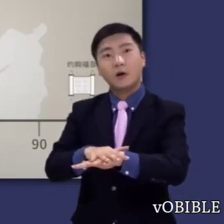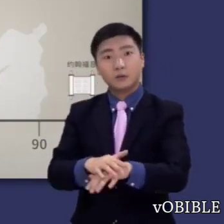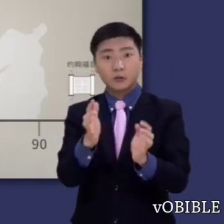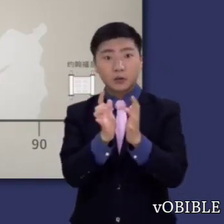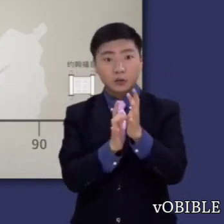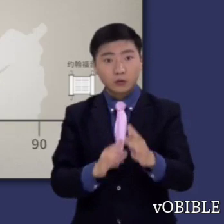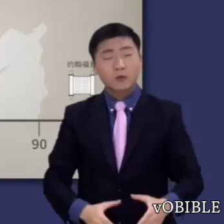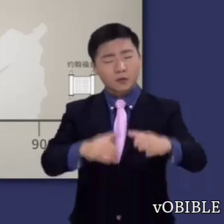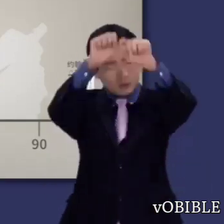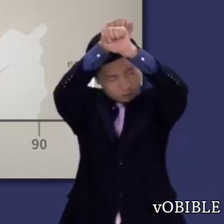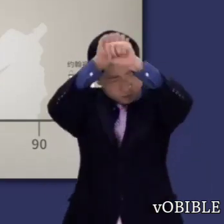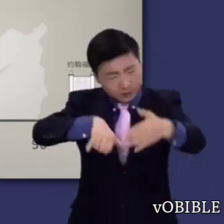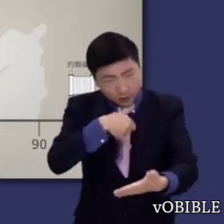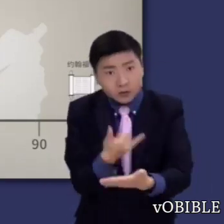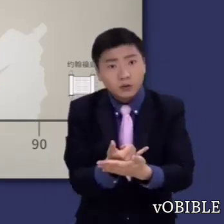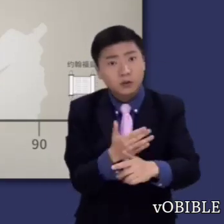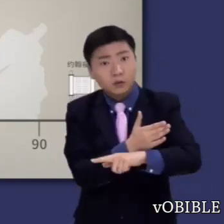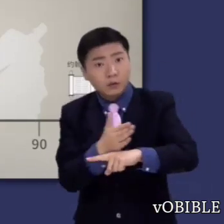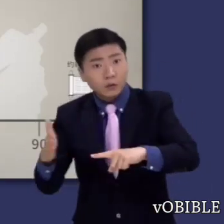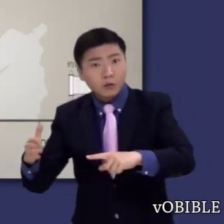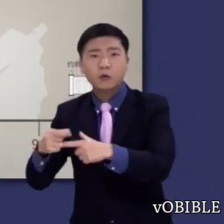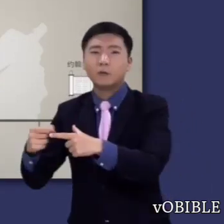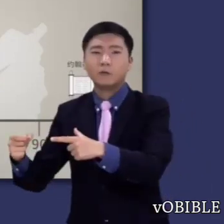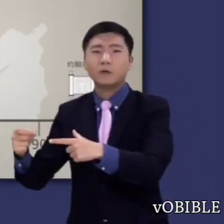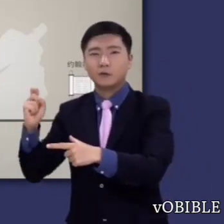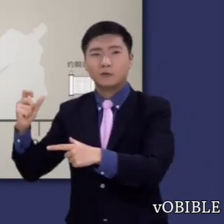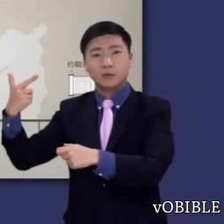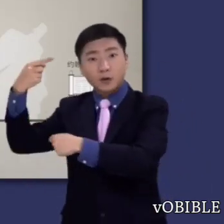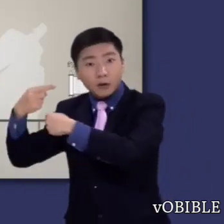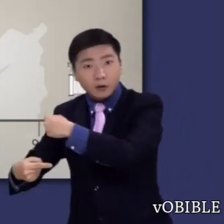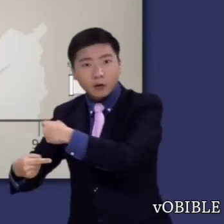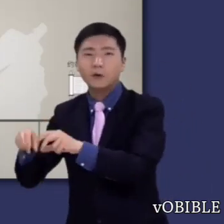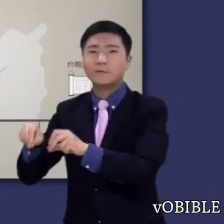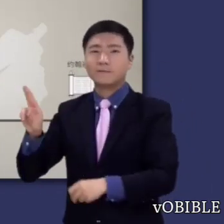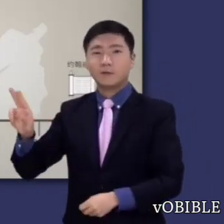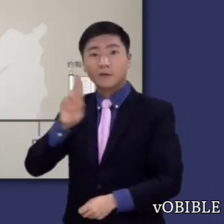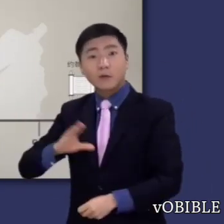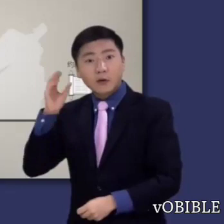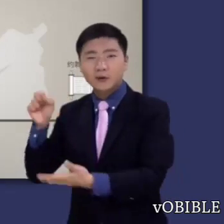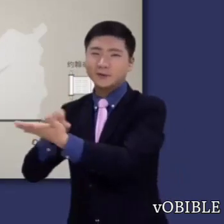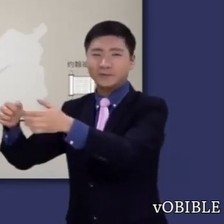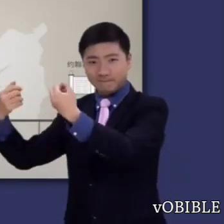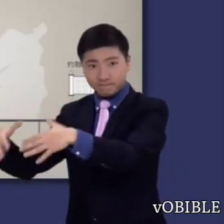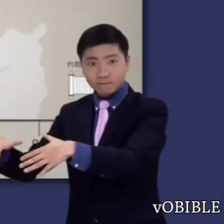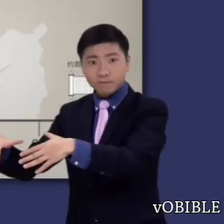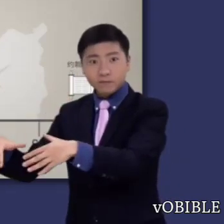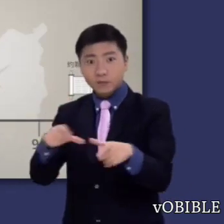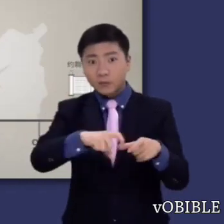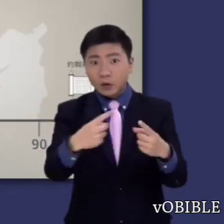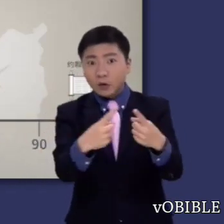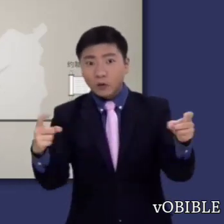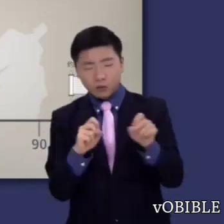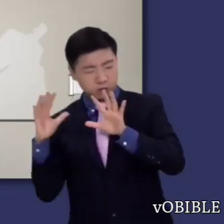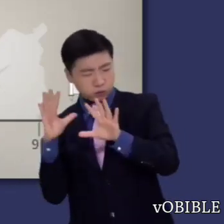音，当时大约是公元98年，距离耶稣去世将近65年。在